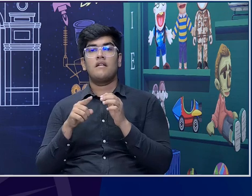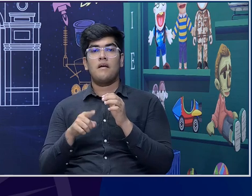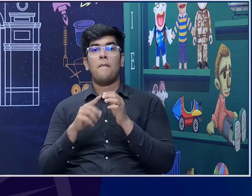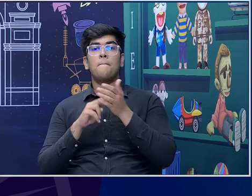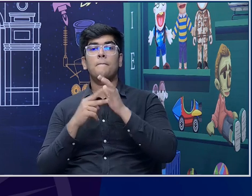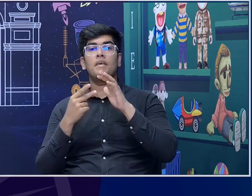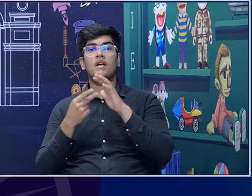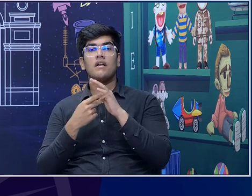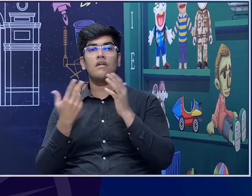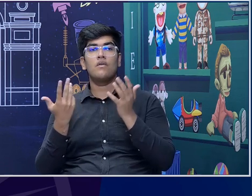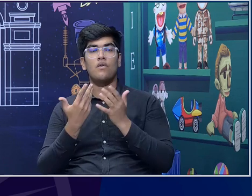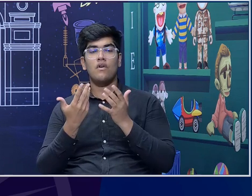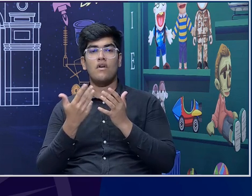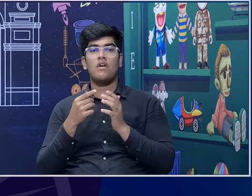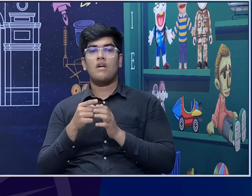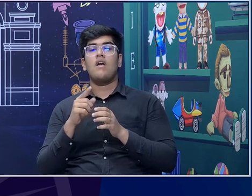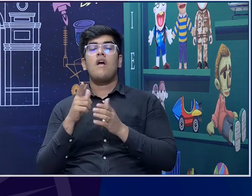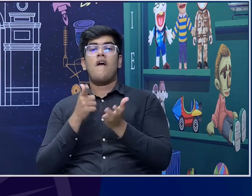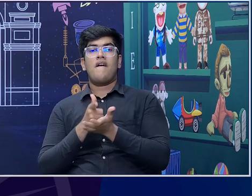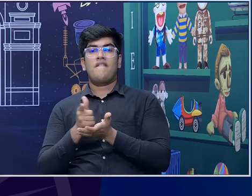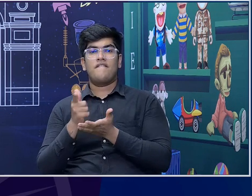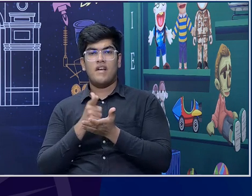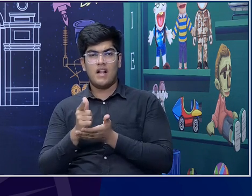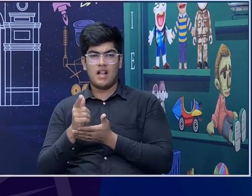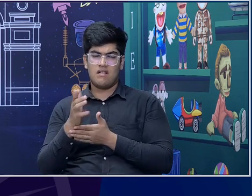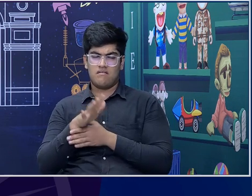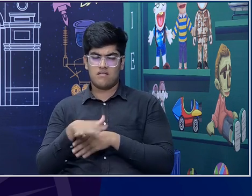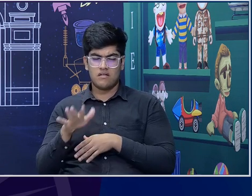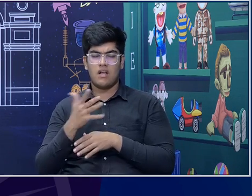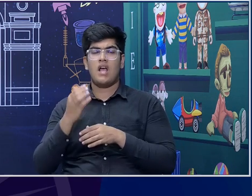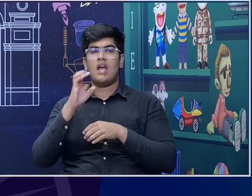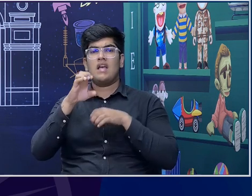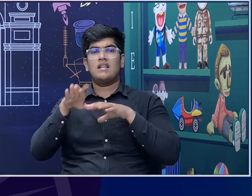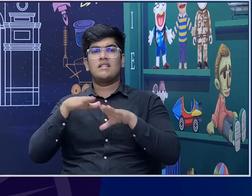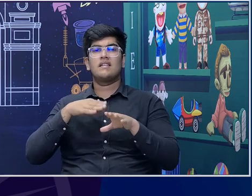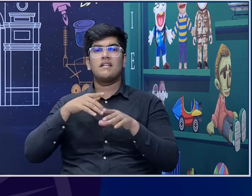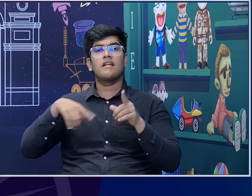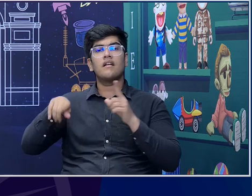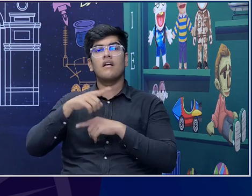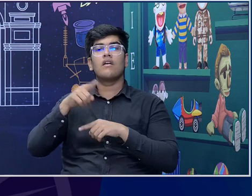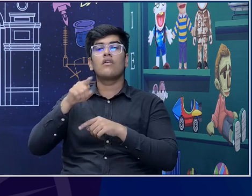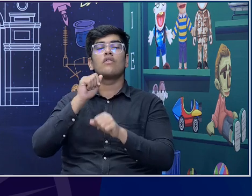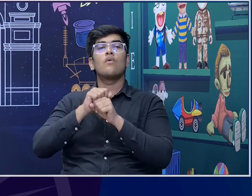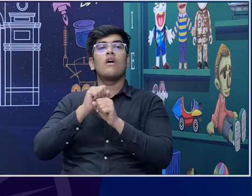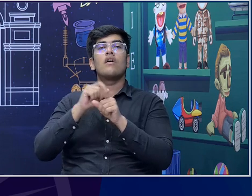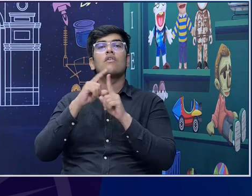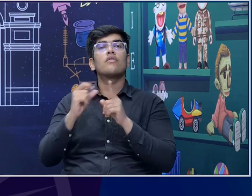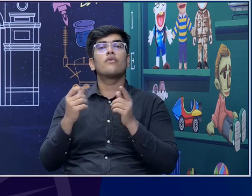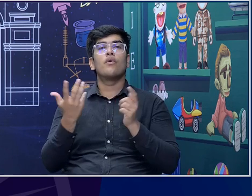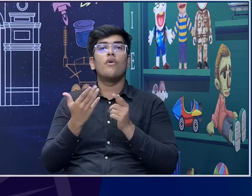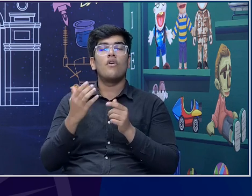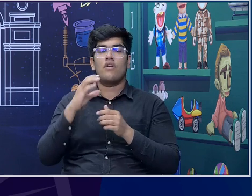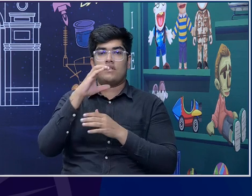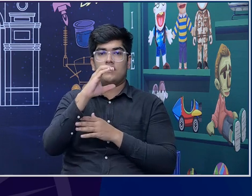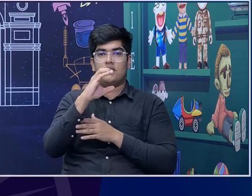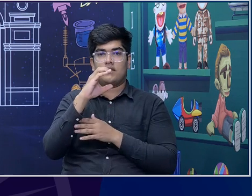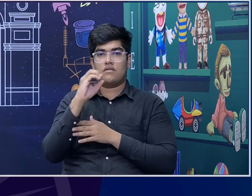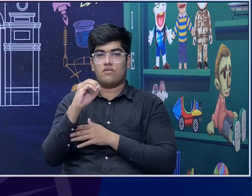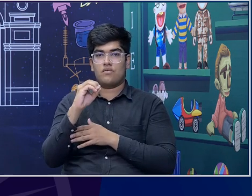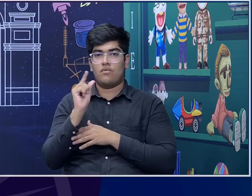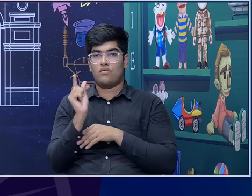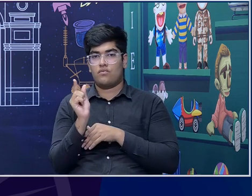लेकिन जो शेहरों के अंदर है बच्चों वहाँ पर अब ये सेवा कौन दे रहे है? कुरियर सेवा आप देखते हो आपकी घरों में